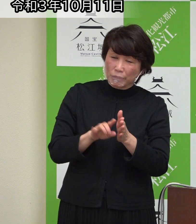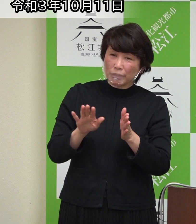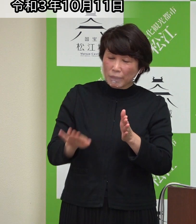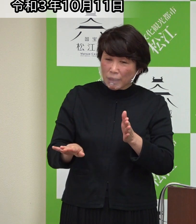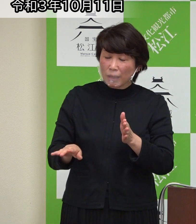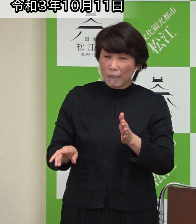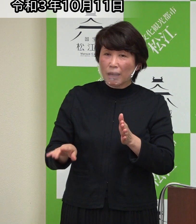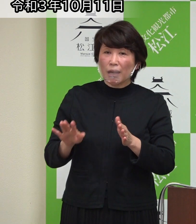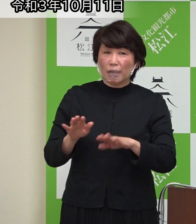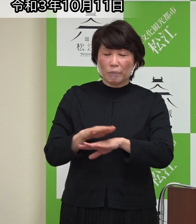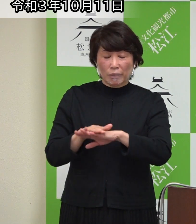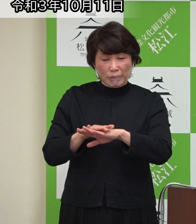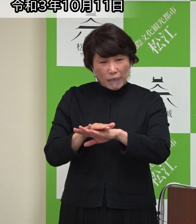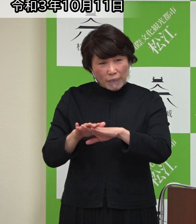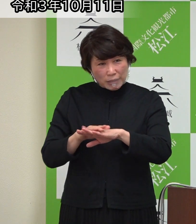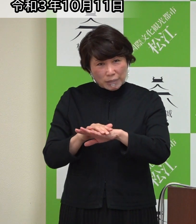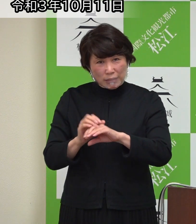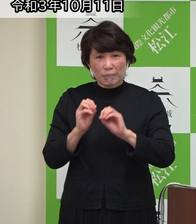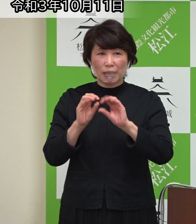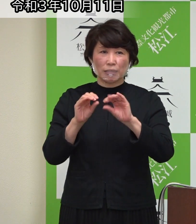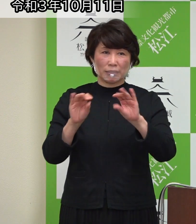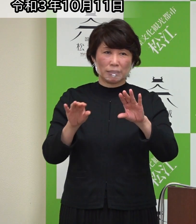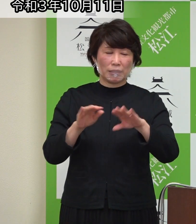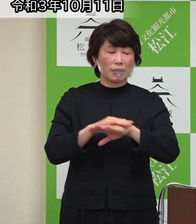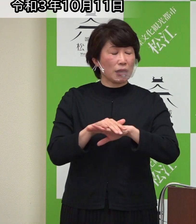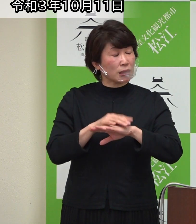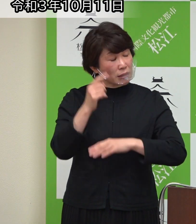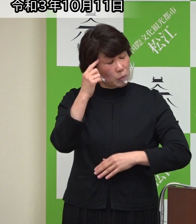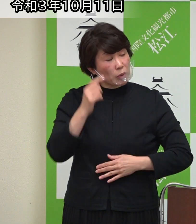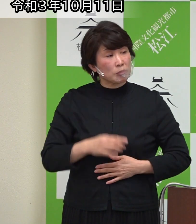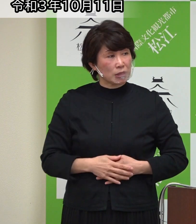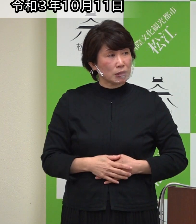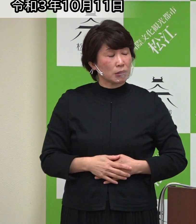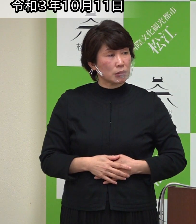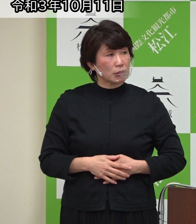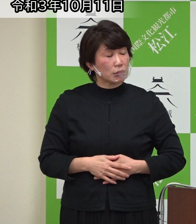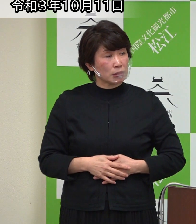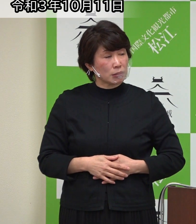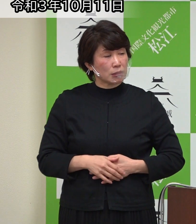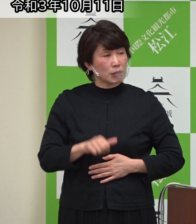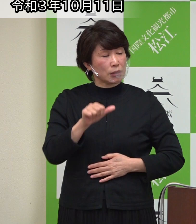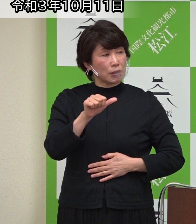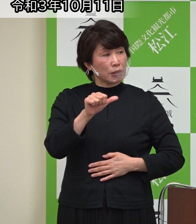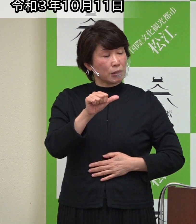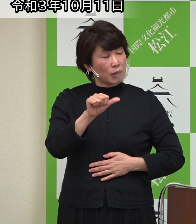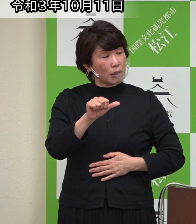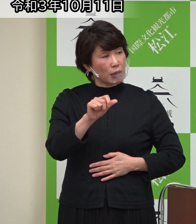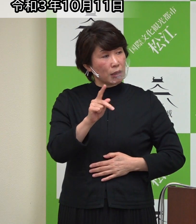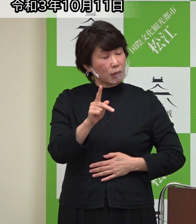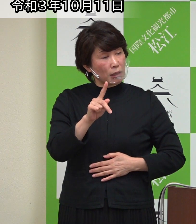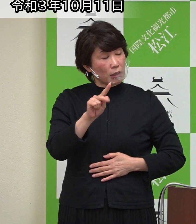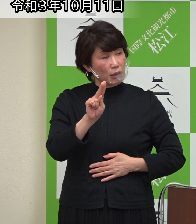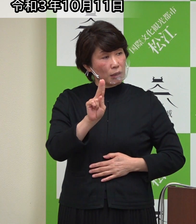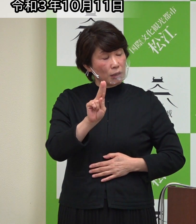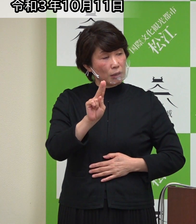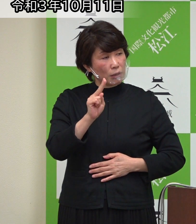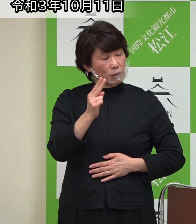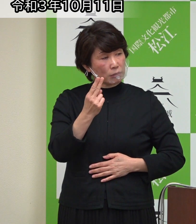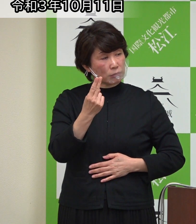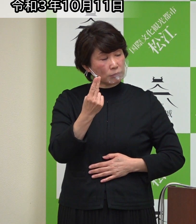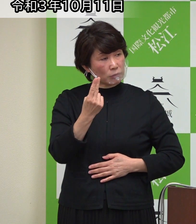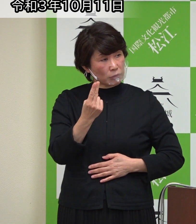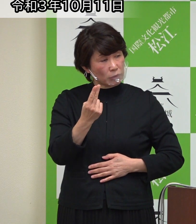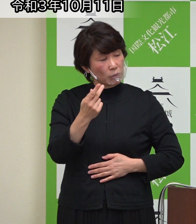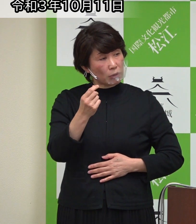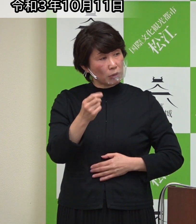くっていうことが必要ですね。 あとそうですね、アカウントを開設するとか、その機材を買うと